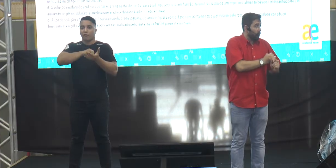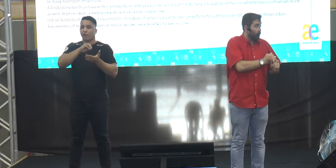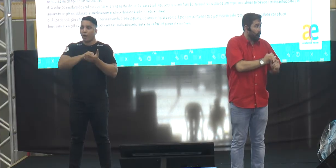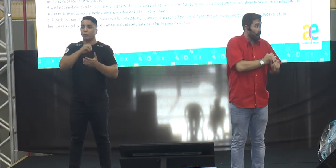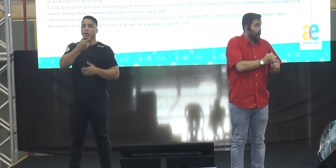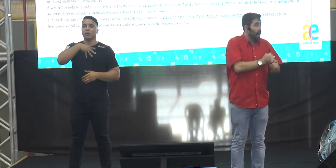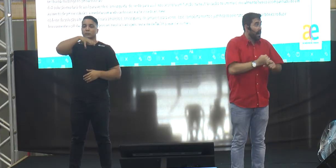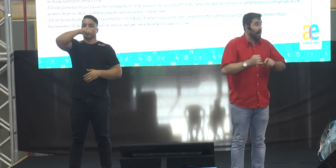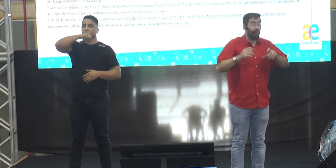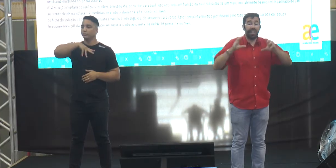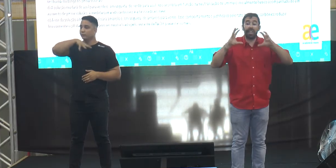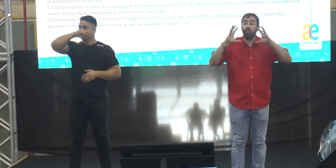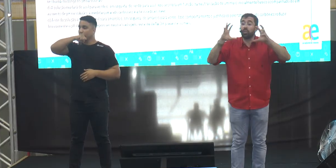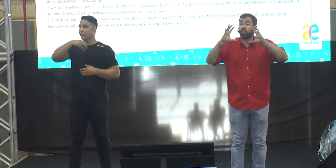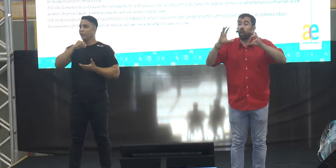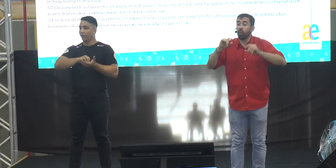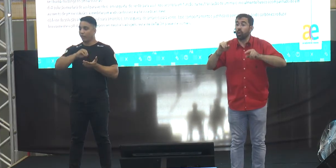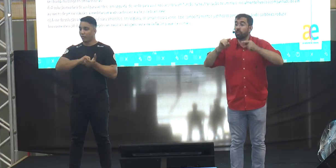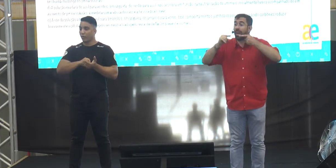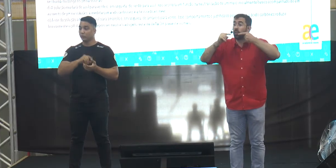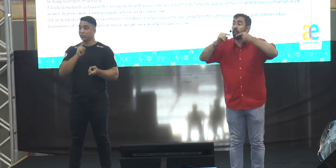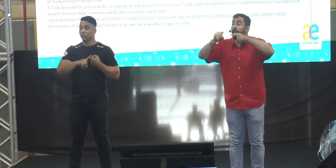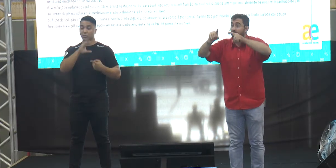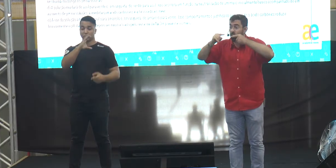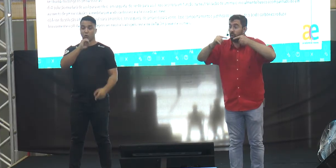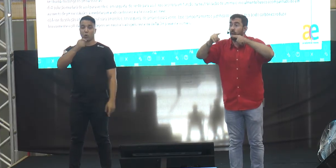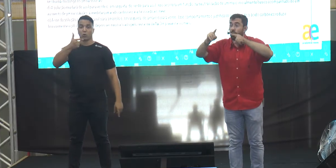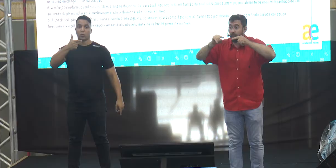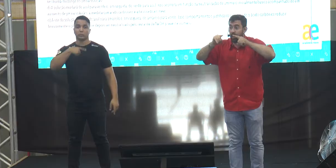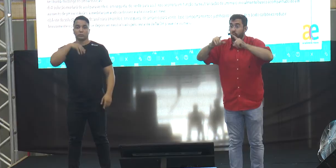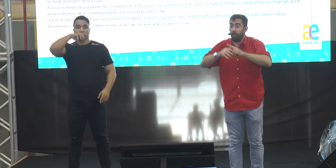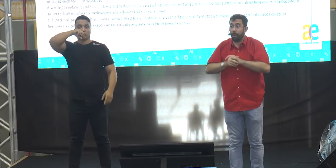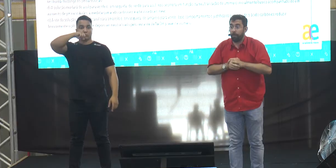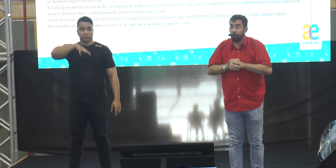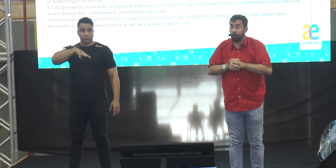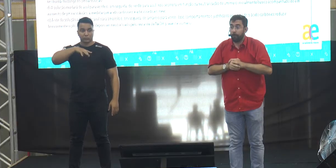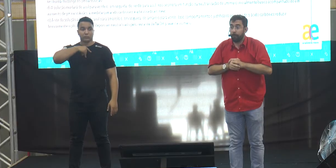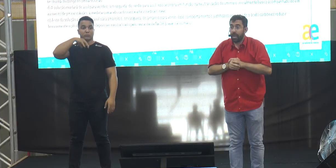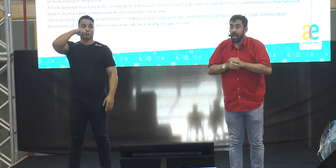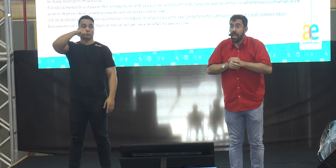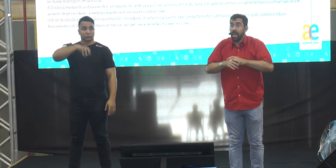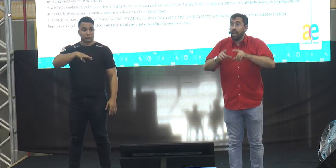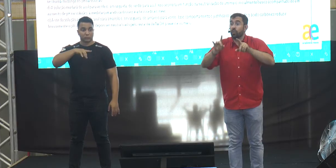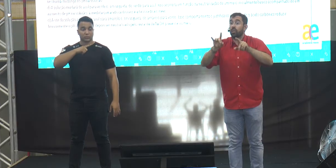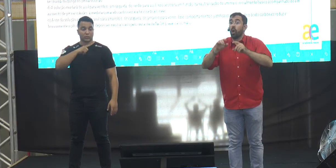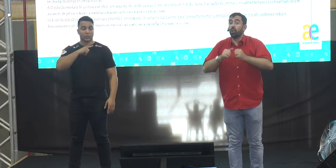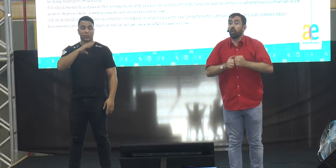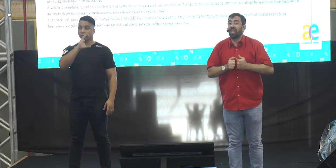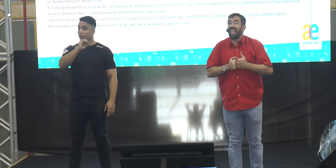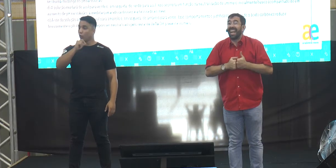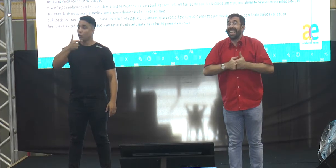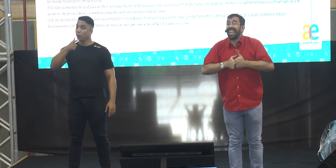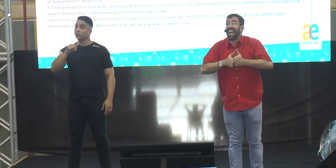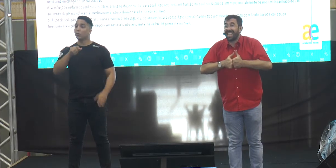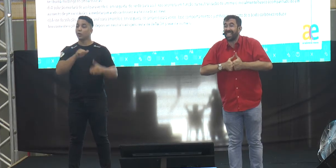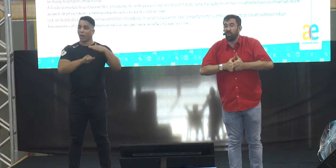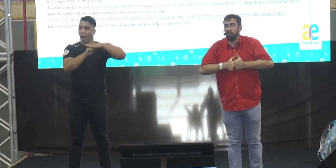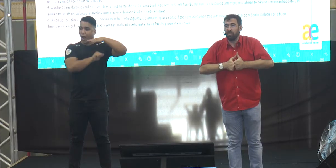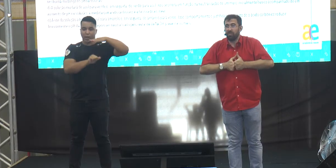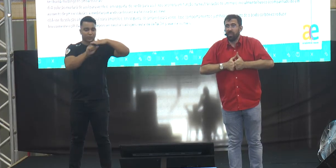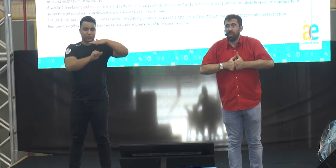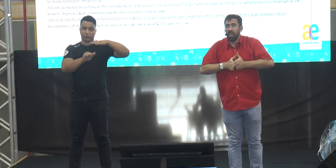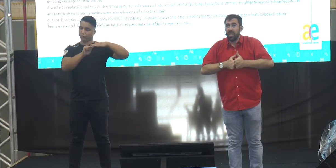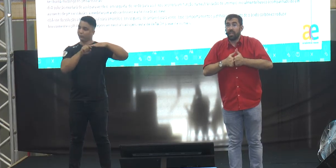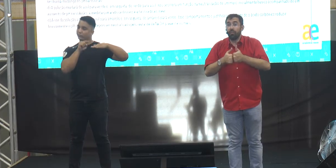oxigênio e vai ter muito CO2, porque a gente não libera CO2 quando a gente sopra. E o CO2 tem caráter